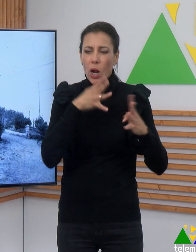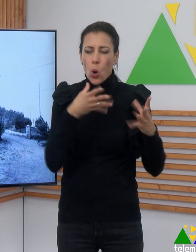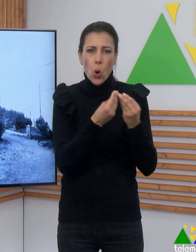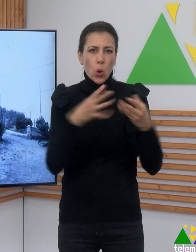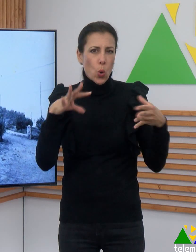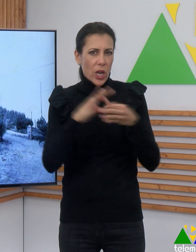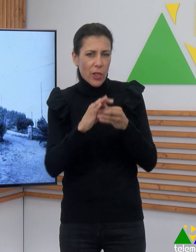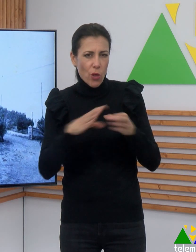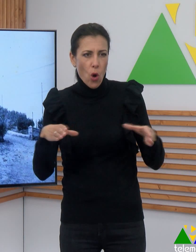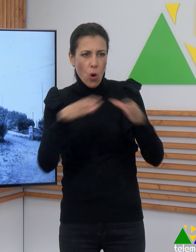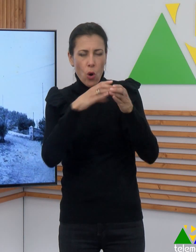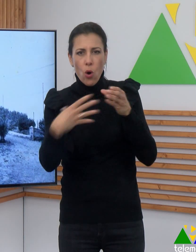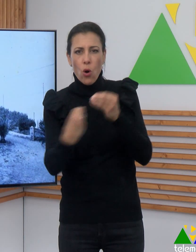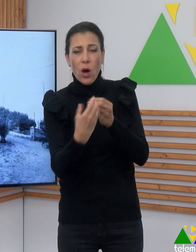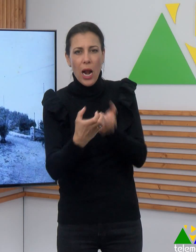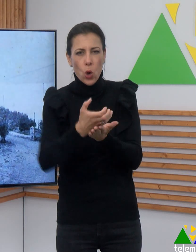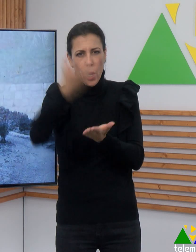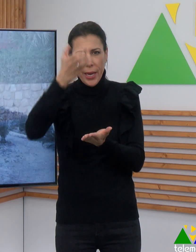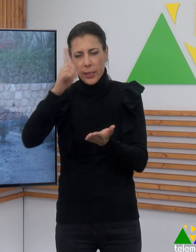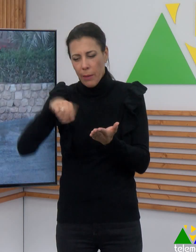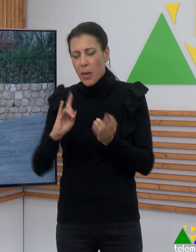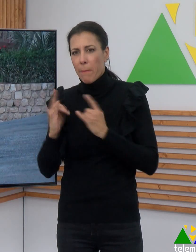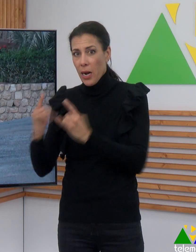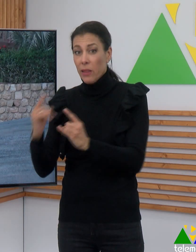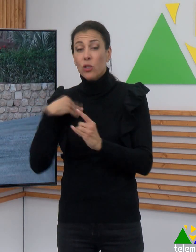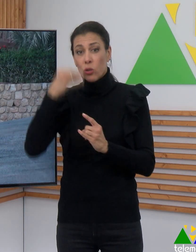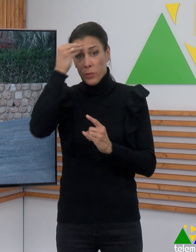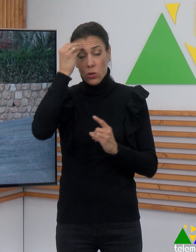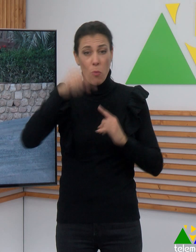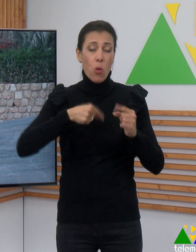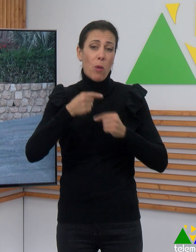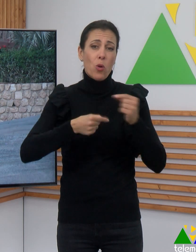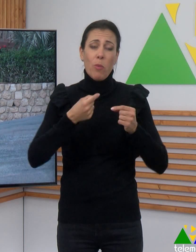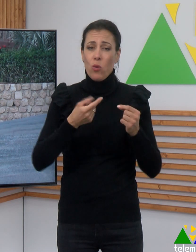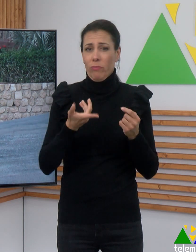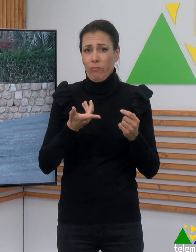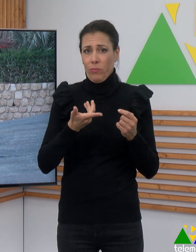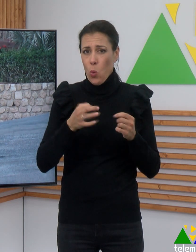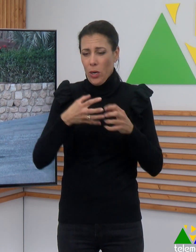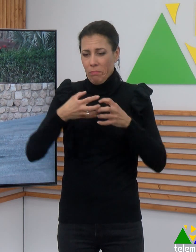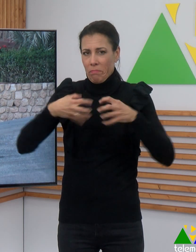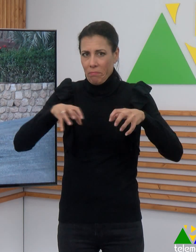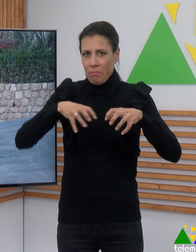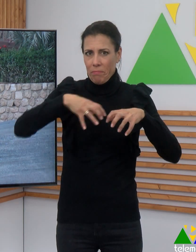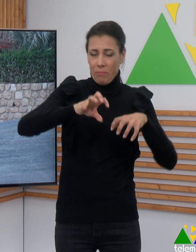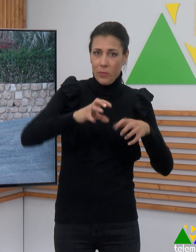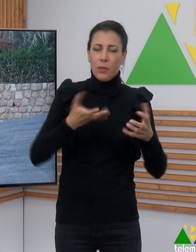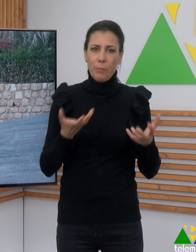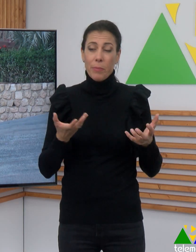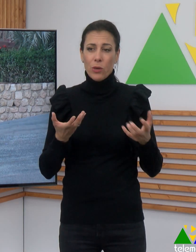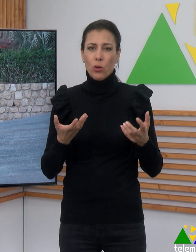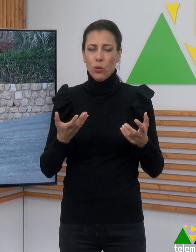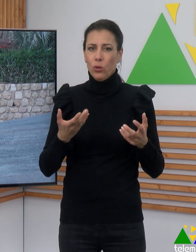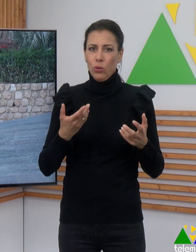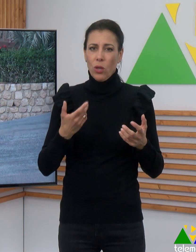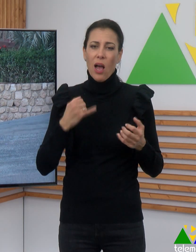cerro con la arcolera, con la esplanada, y esto va... Luego se han ido dándole cortes al cerro, ¿no? Y